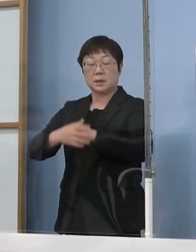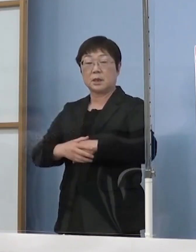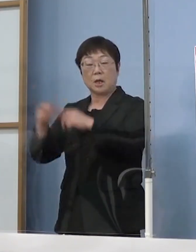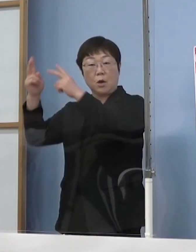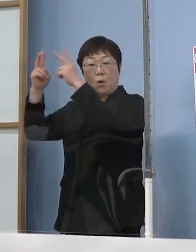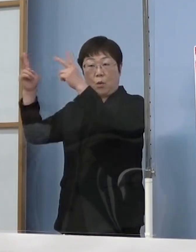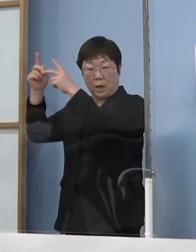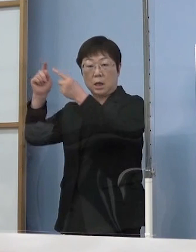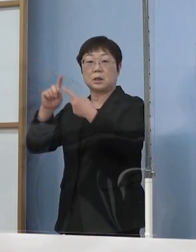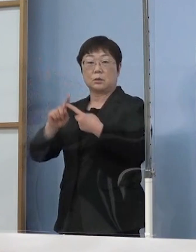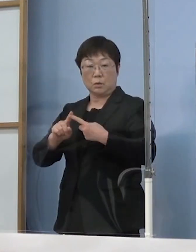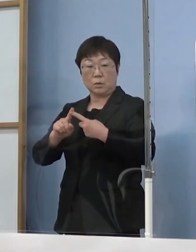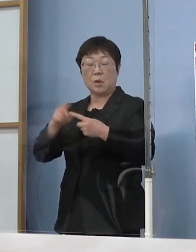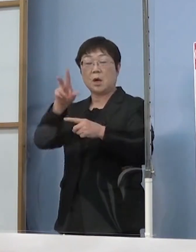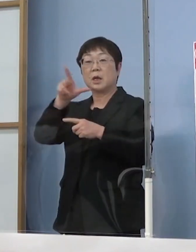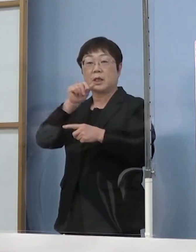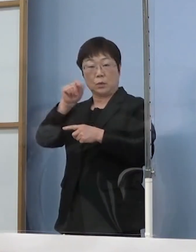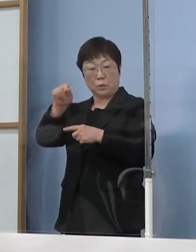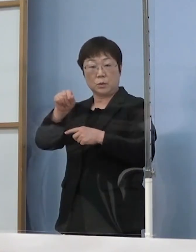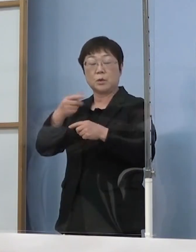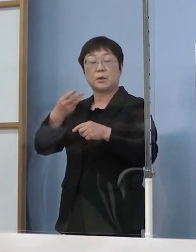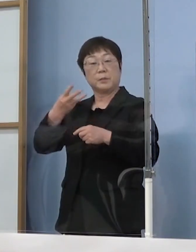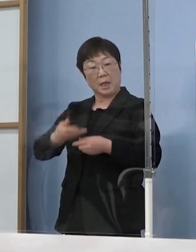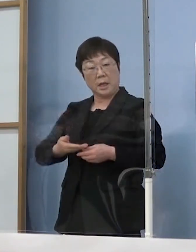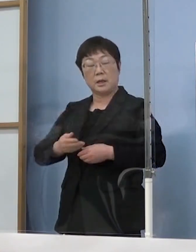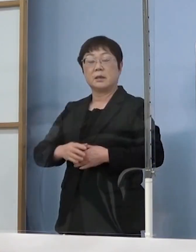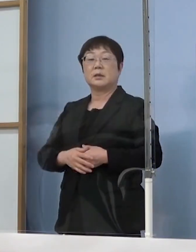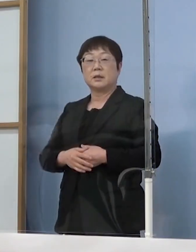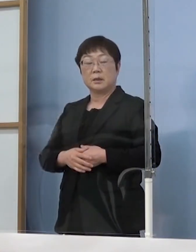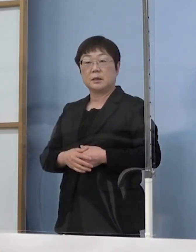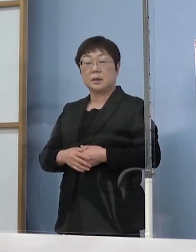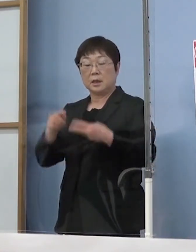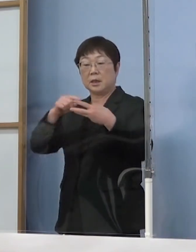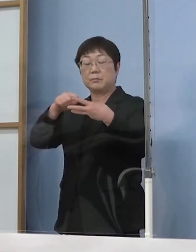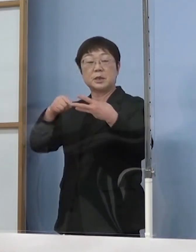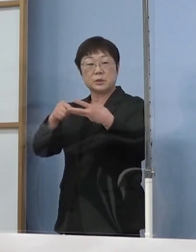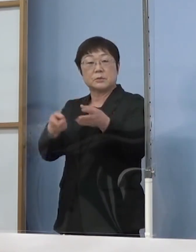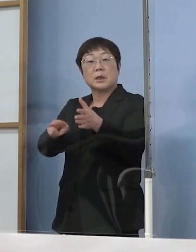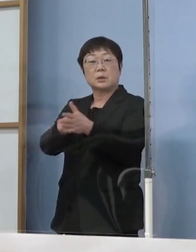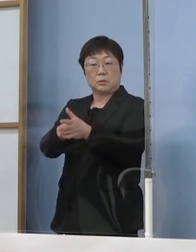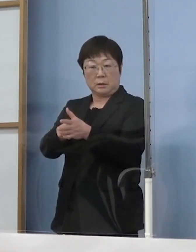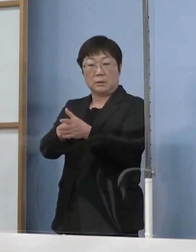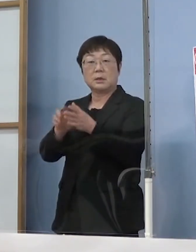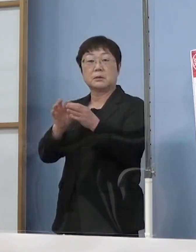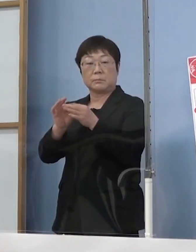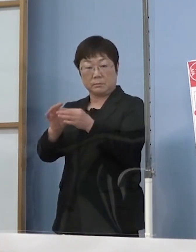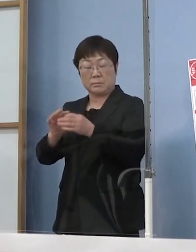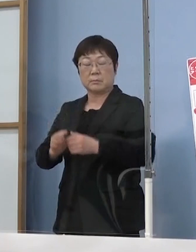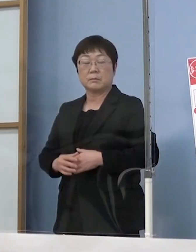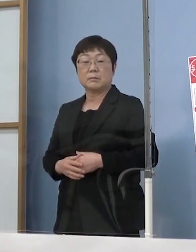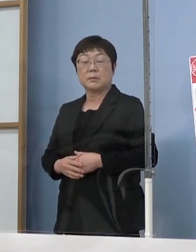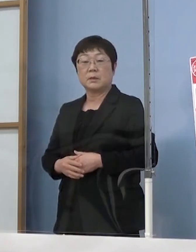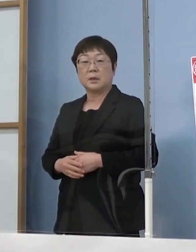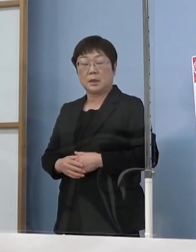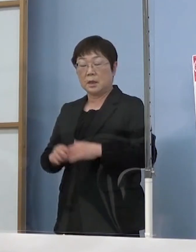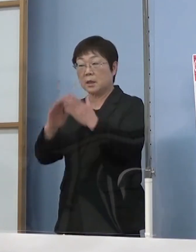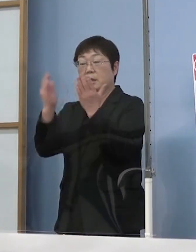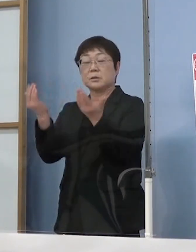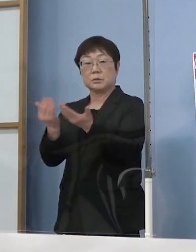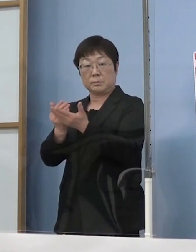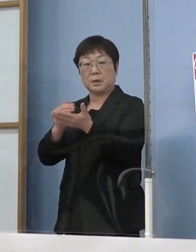北海道、岐阜県、三重県、この3つが加わることとなりまして、合